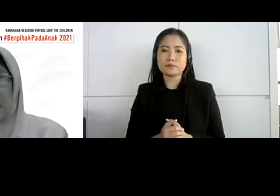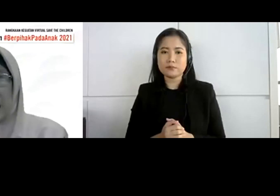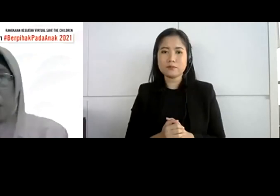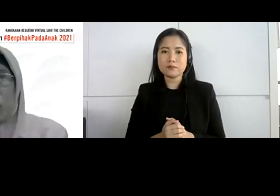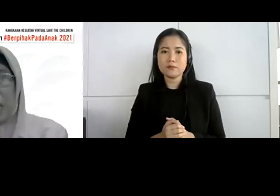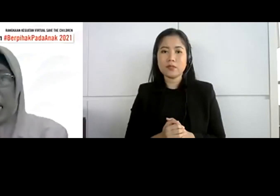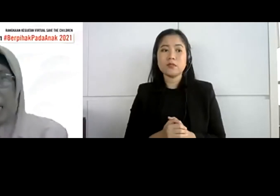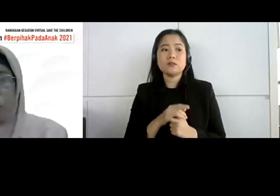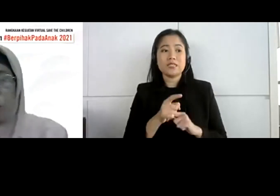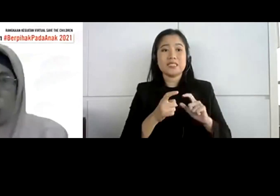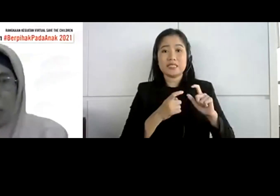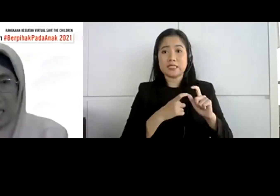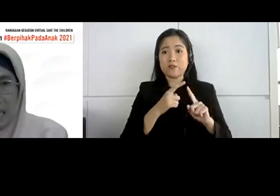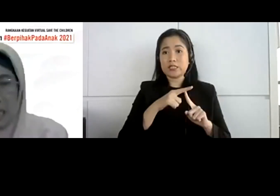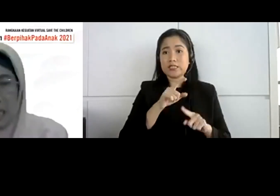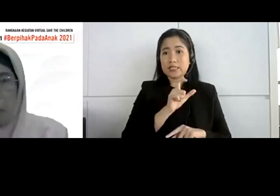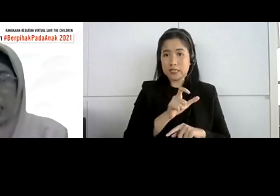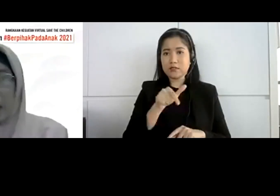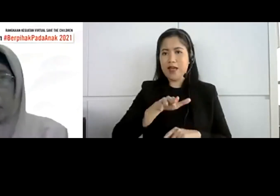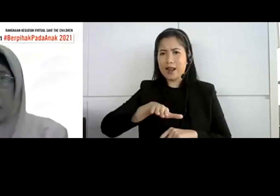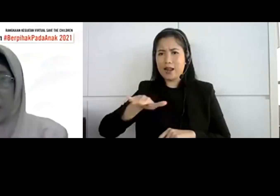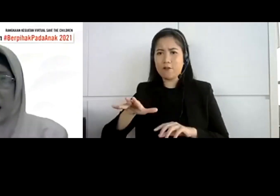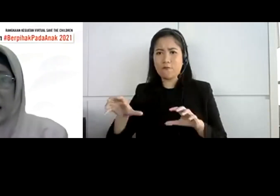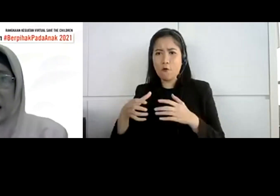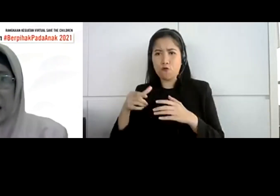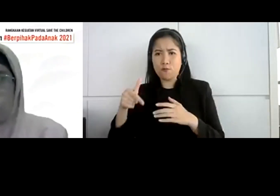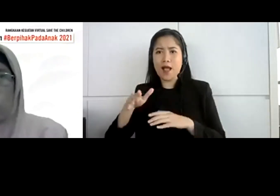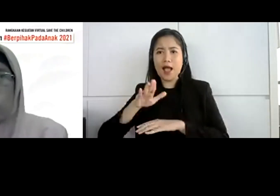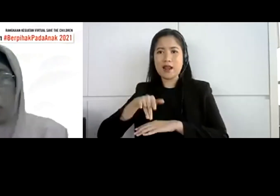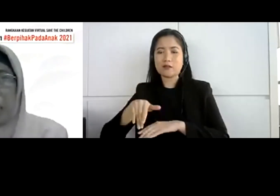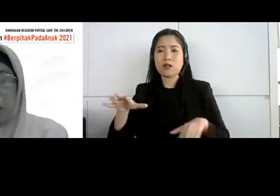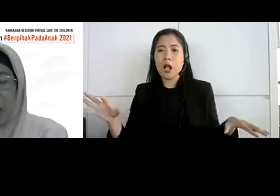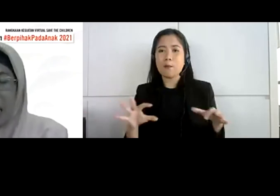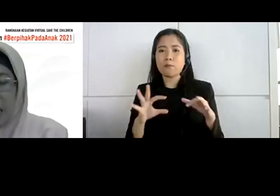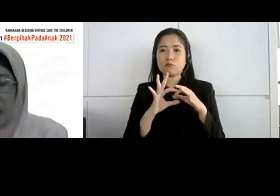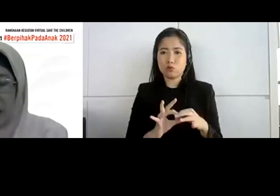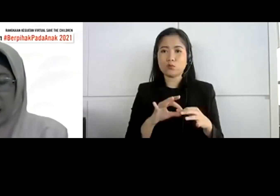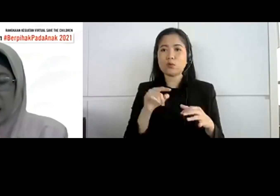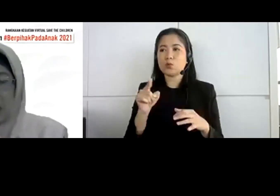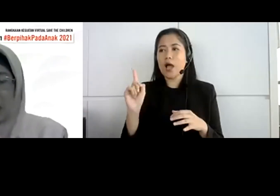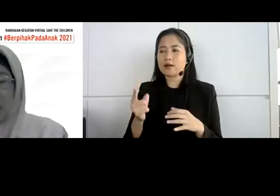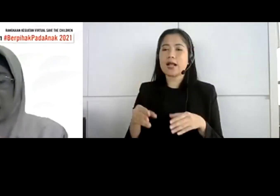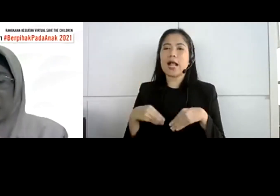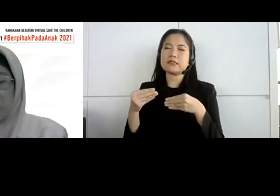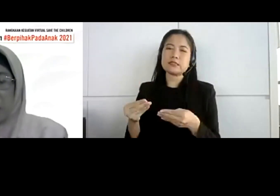yang tergabung dalam forum anak mendapat fasilitas untuk mengembangkan